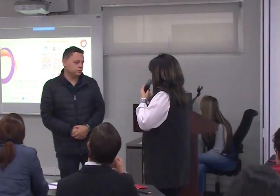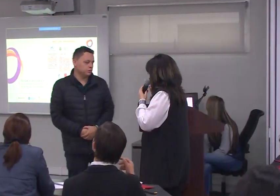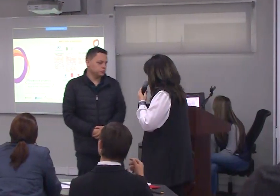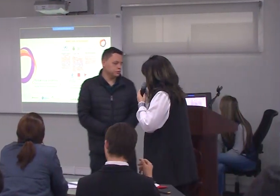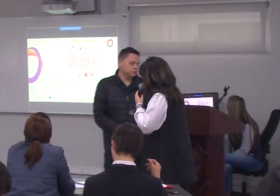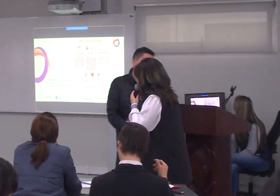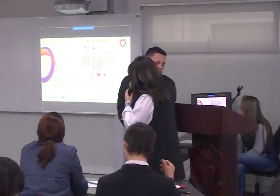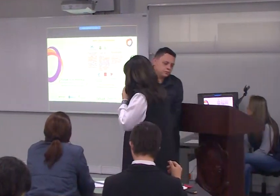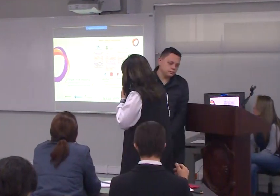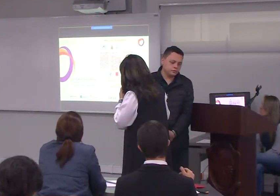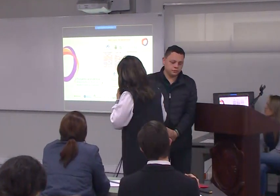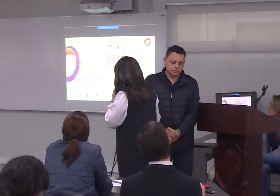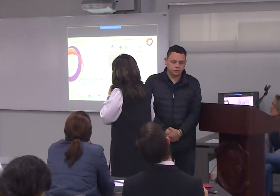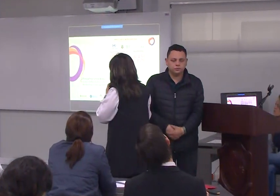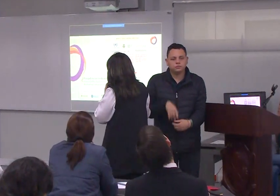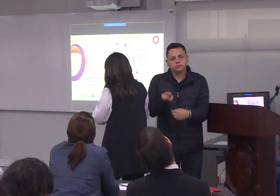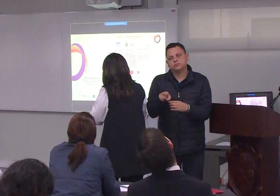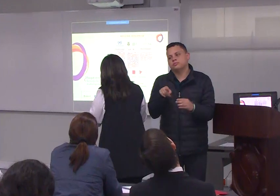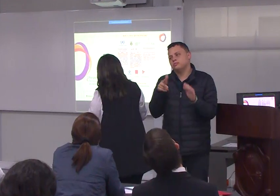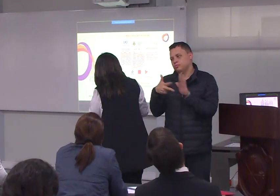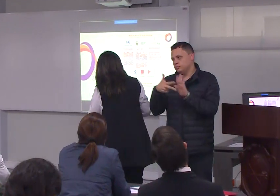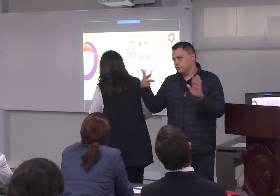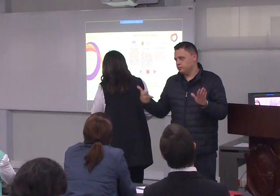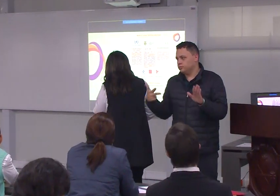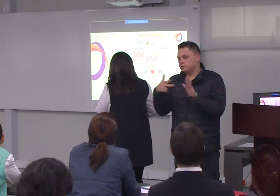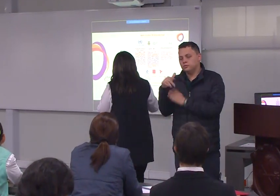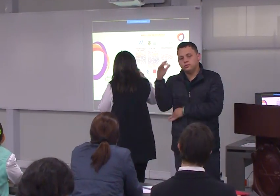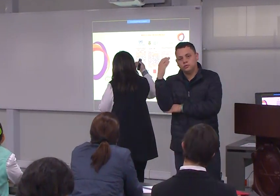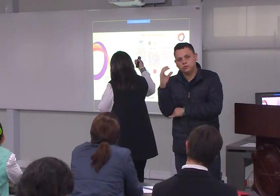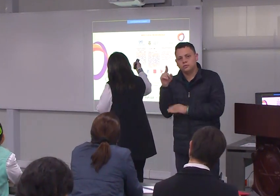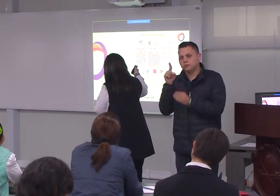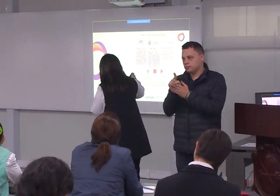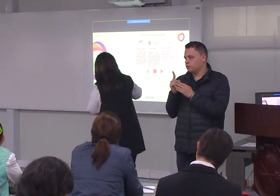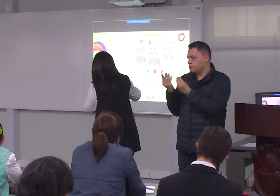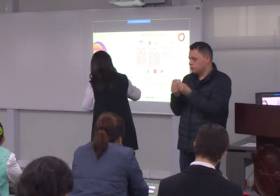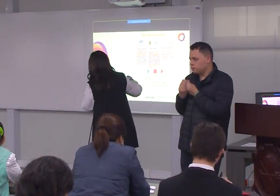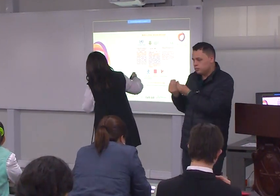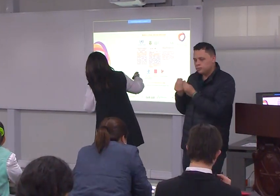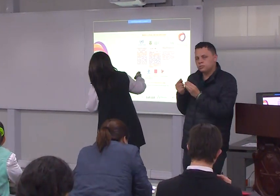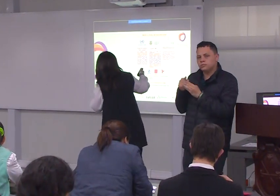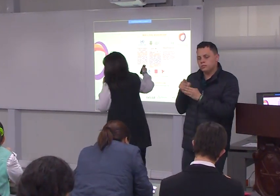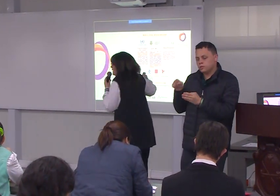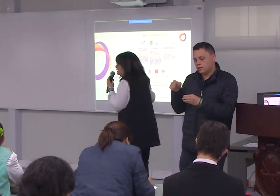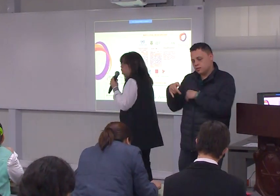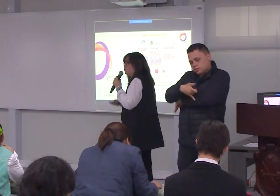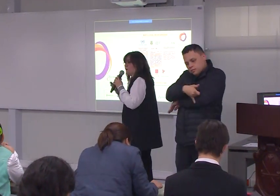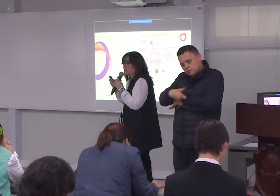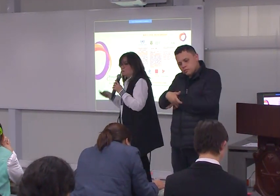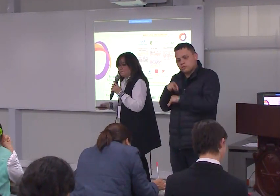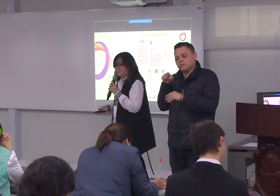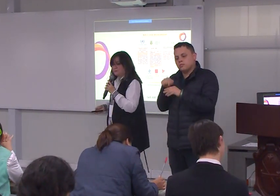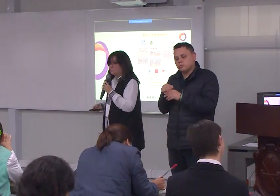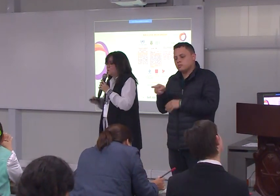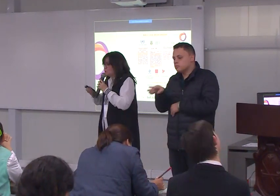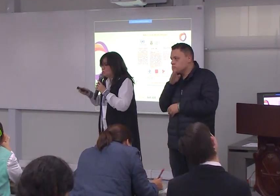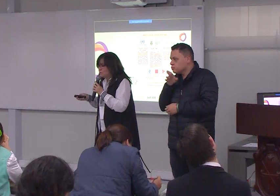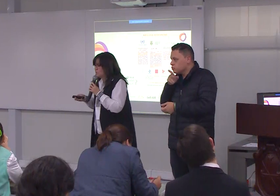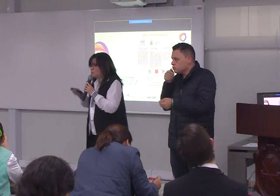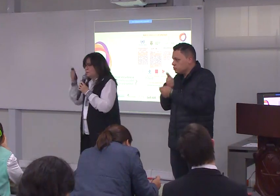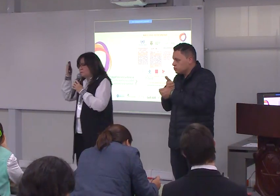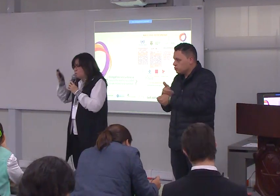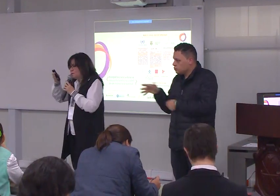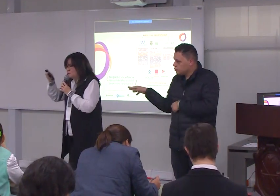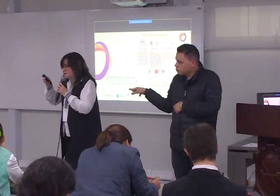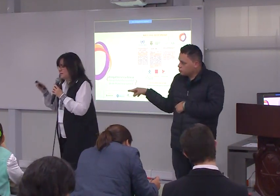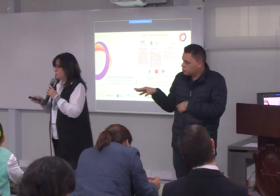la constitución nacional de Colombia el consejo profesional de arquitectura los curadores todo